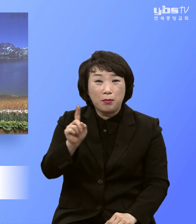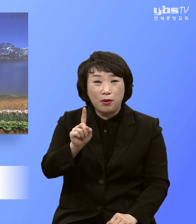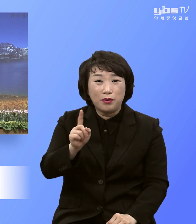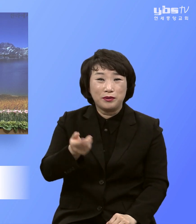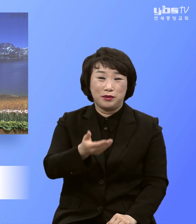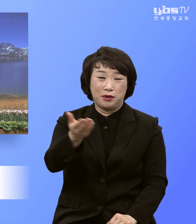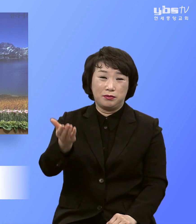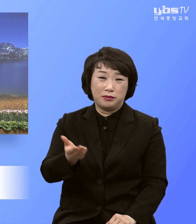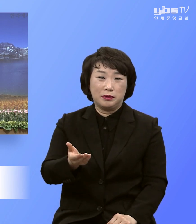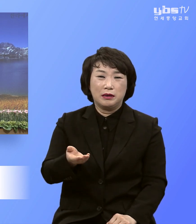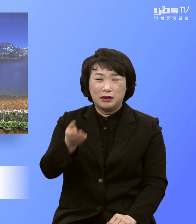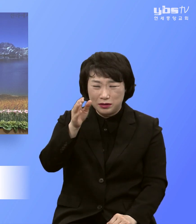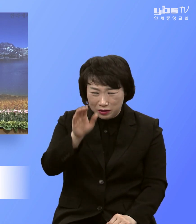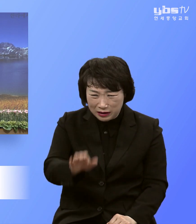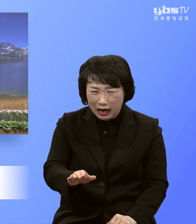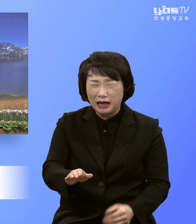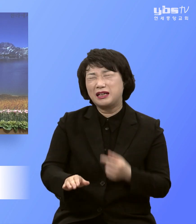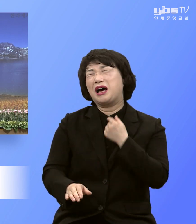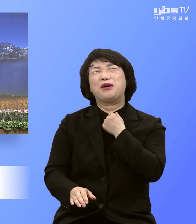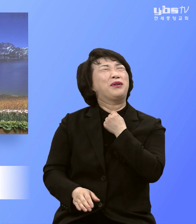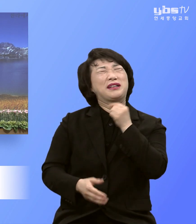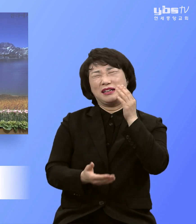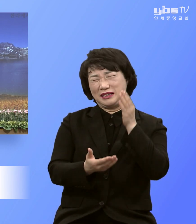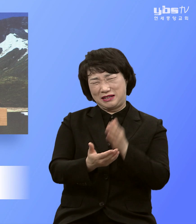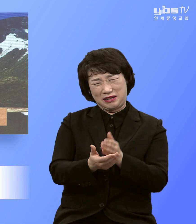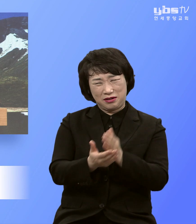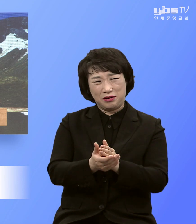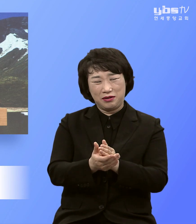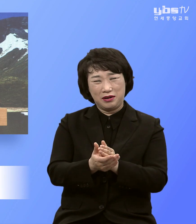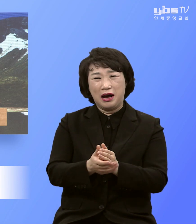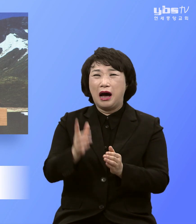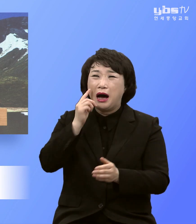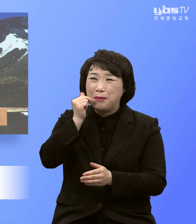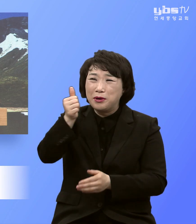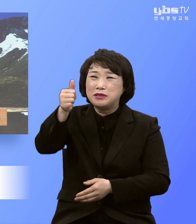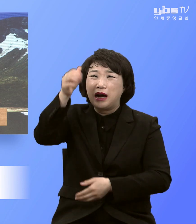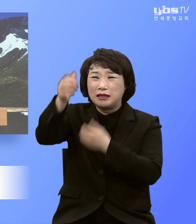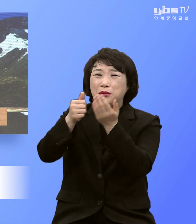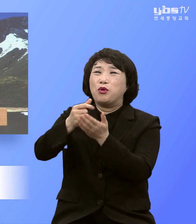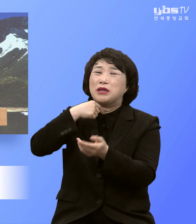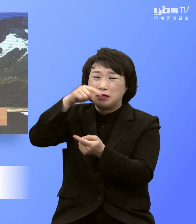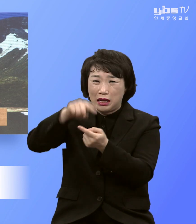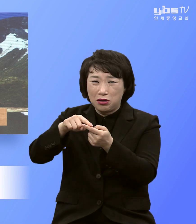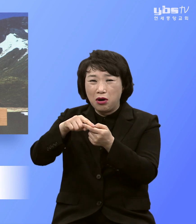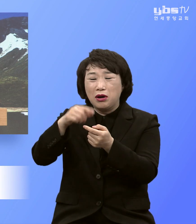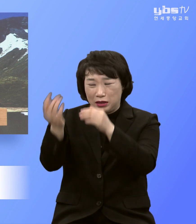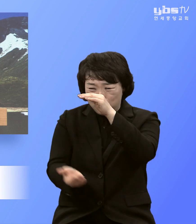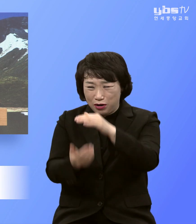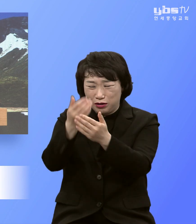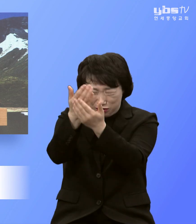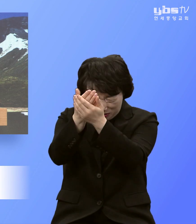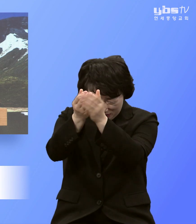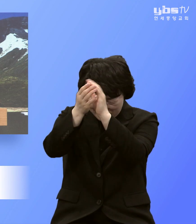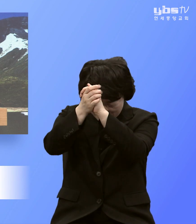무엇이었더냐? 그러나 내 원대로 마우시고 아버지 원대로 되기를